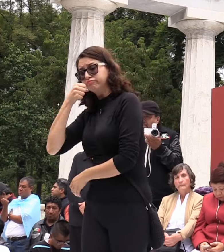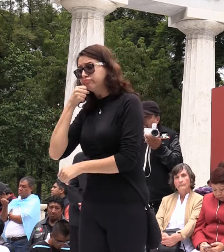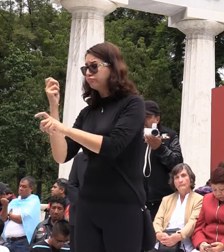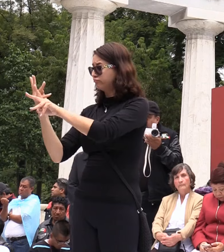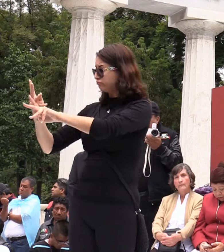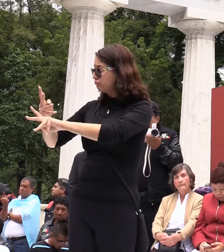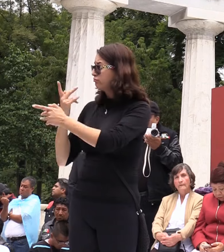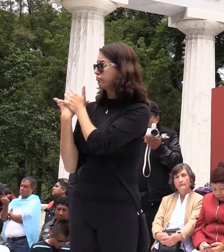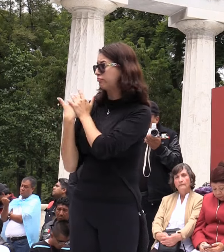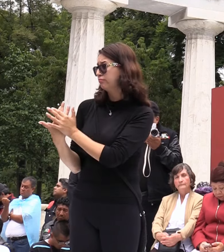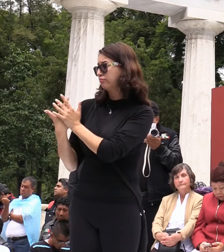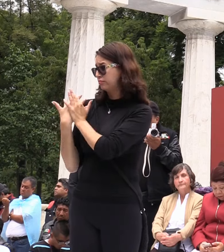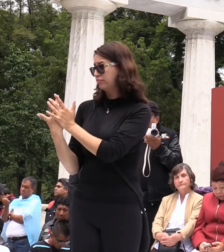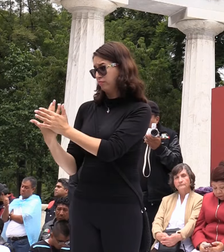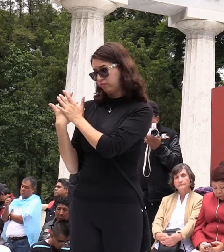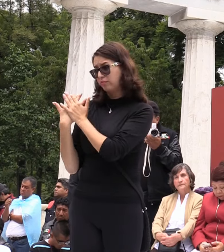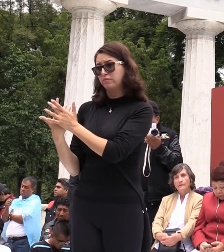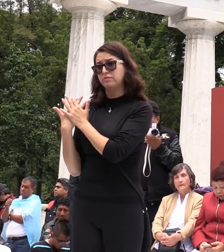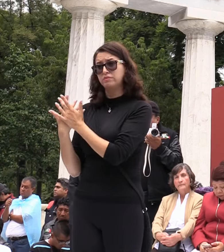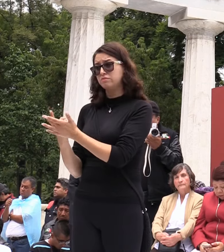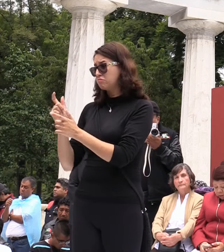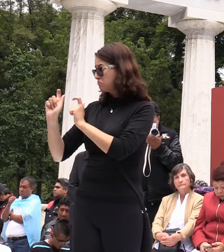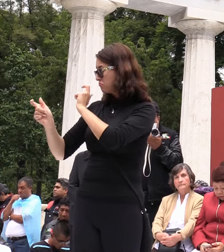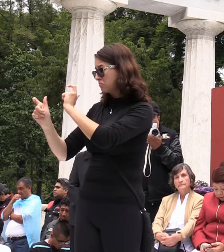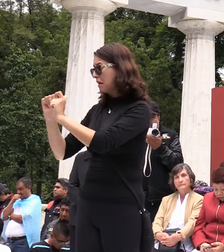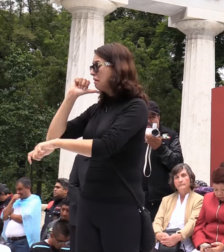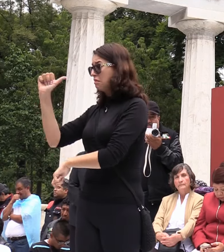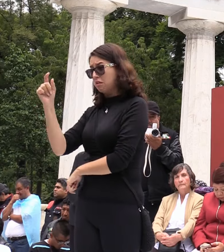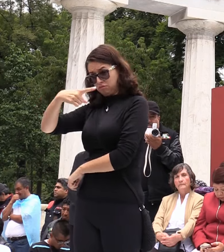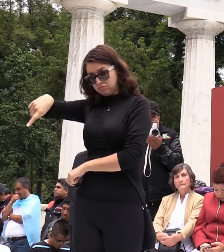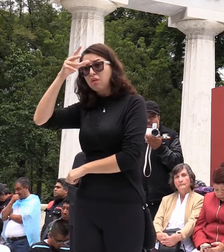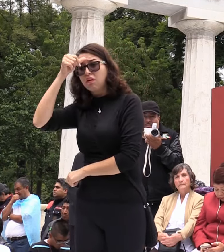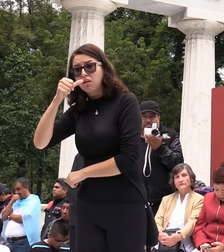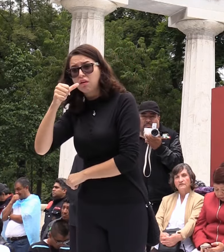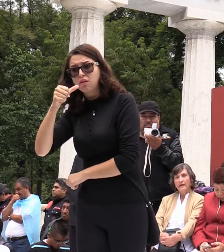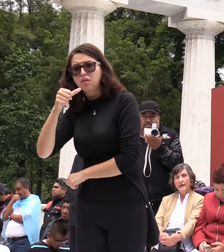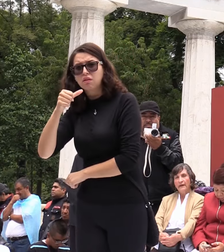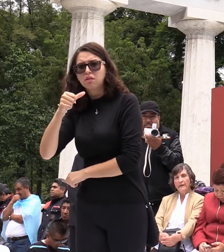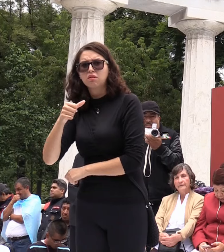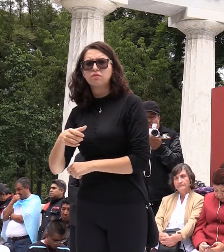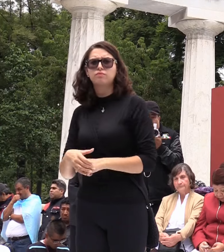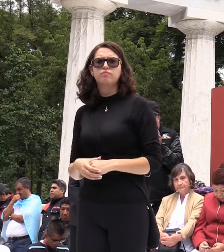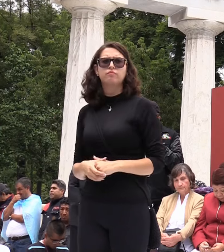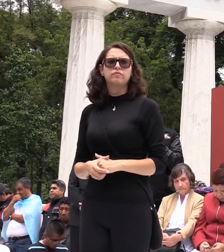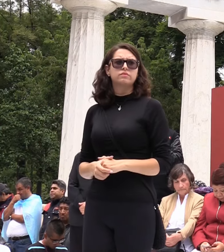mayores que hoy actualmente no reciben su apoyo?